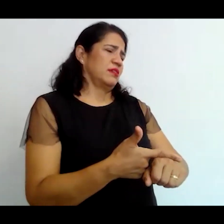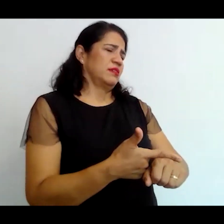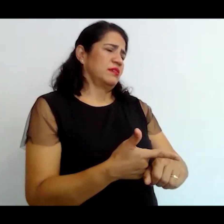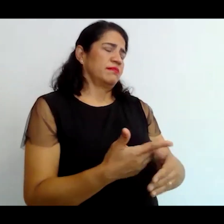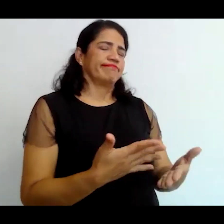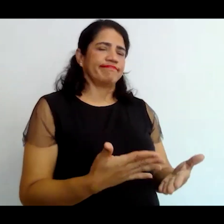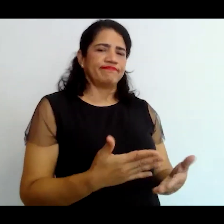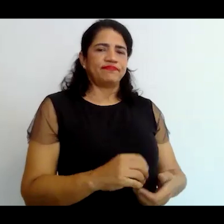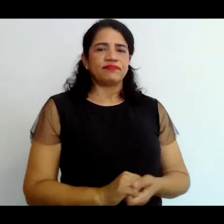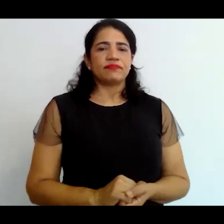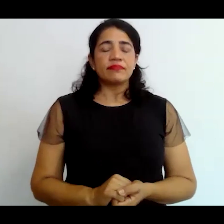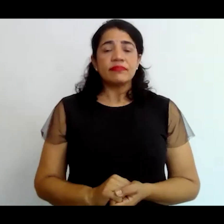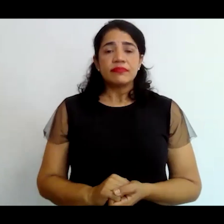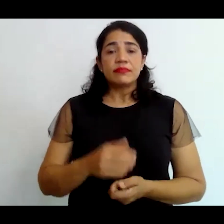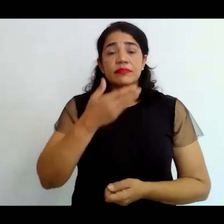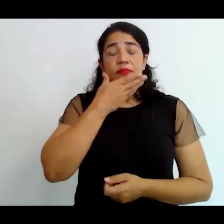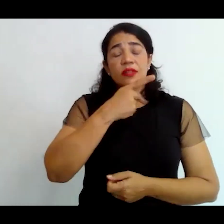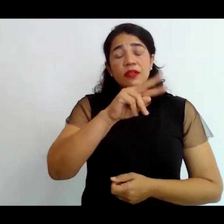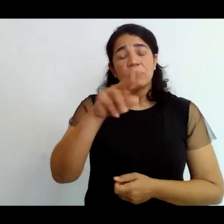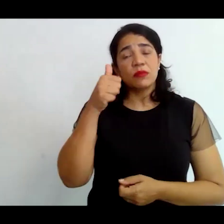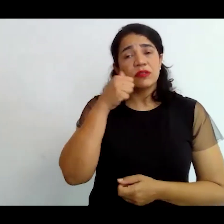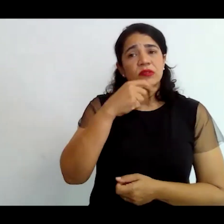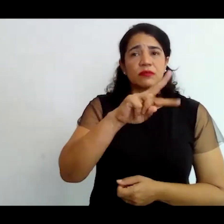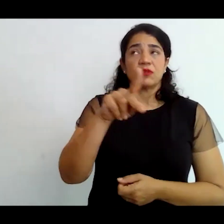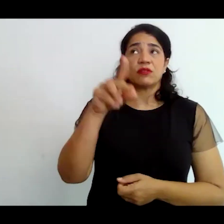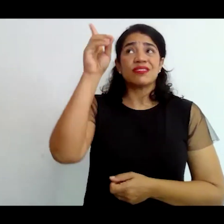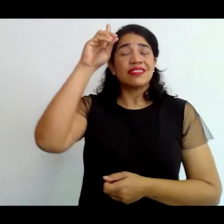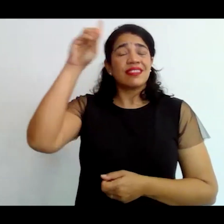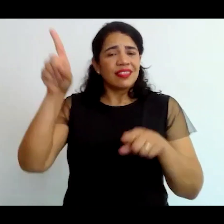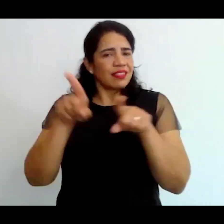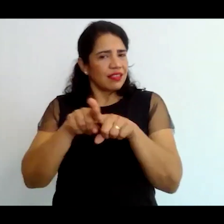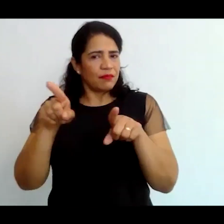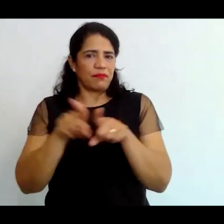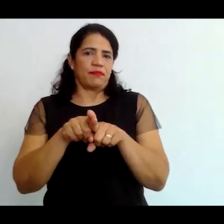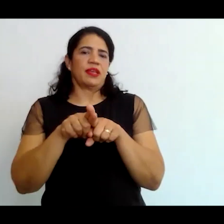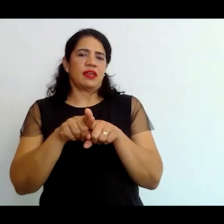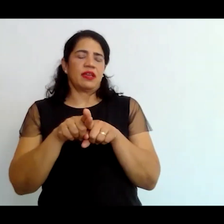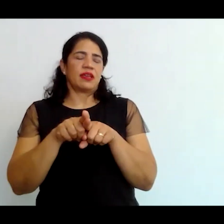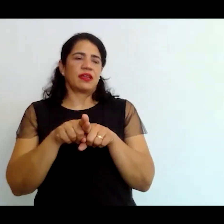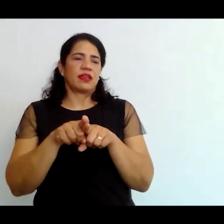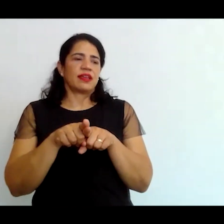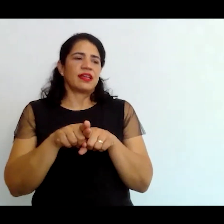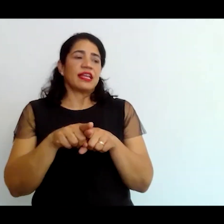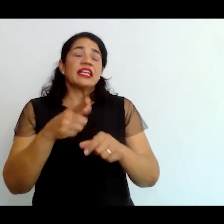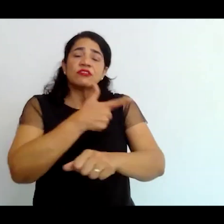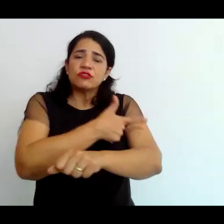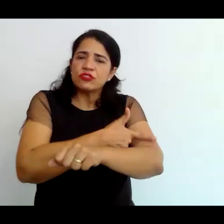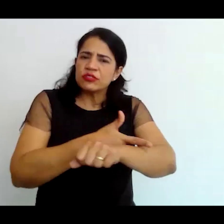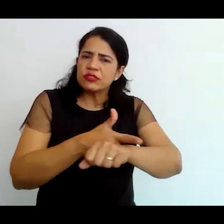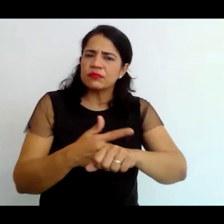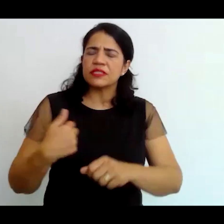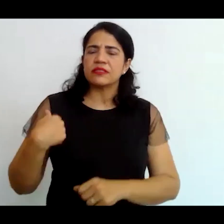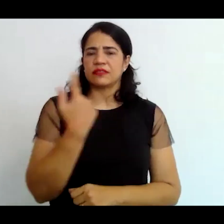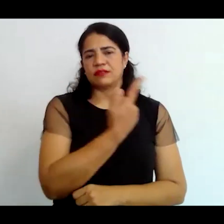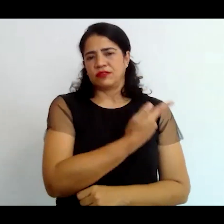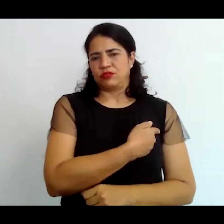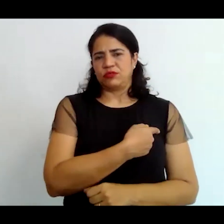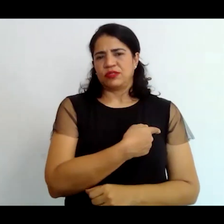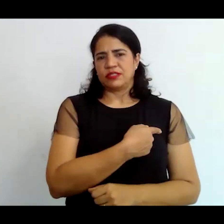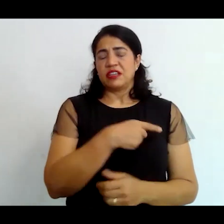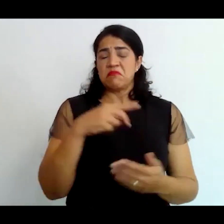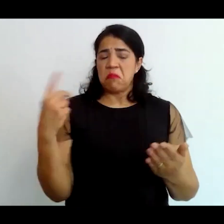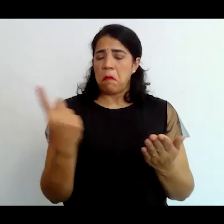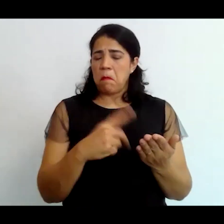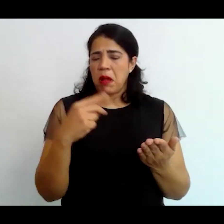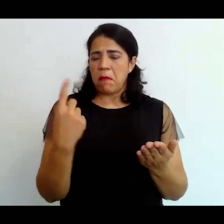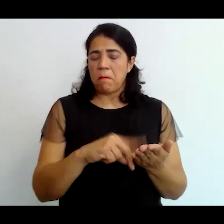reprova, porque o Senhor corrige a quem ama e açoita a todo filho a quem recebe. Irmãos,